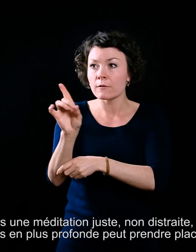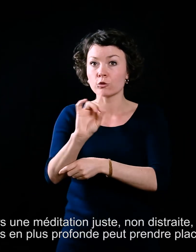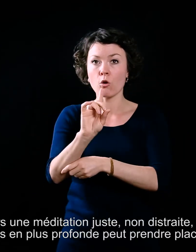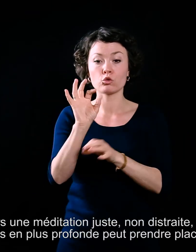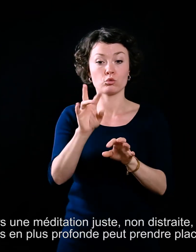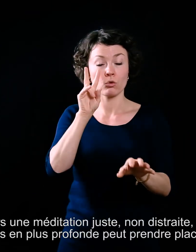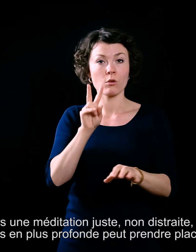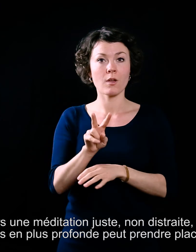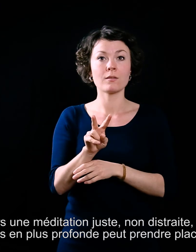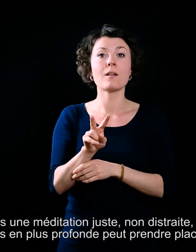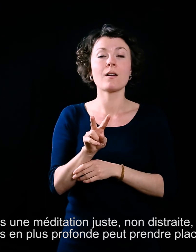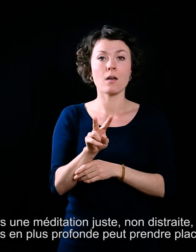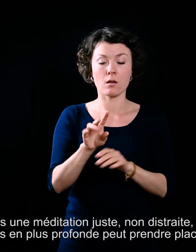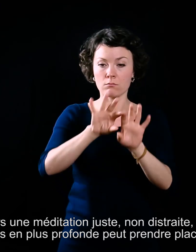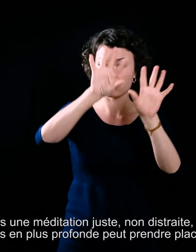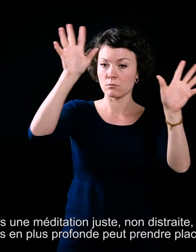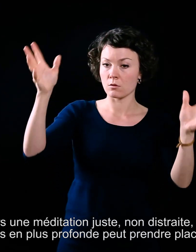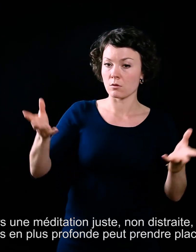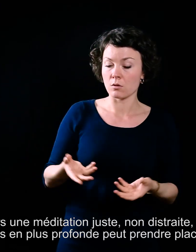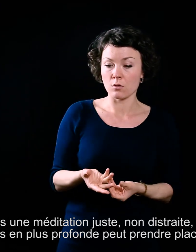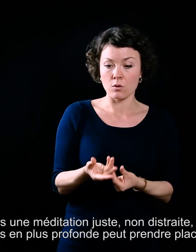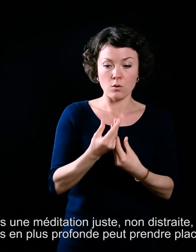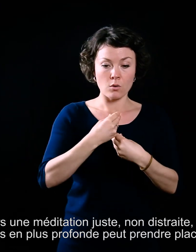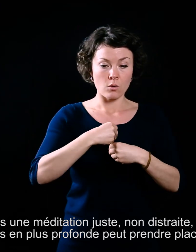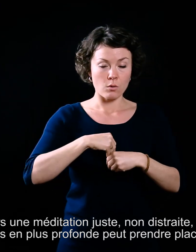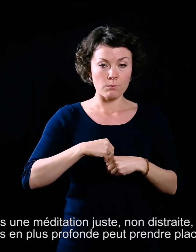alors une méditation juste,